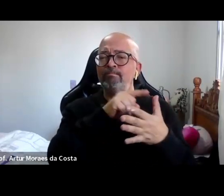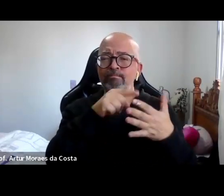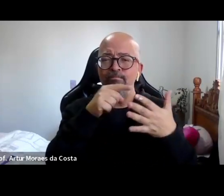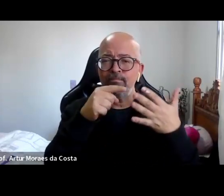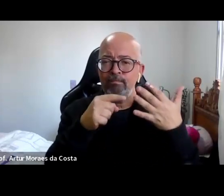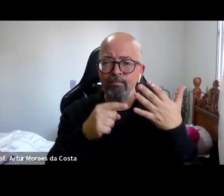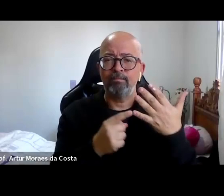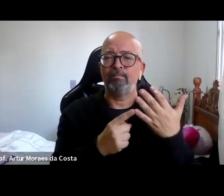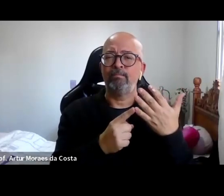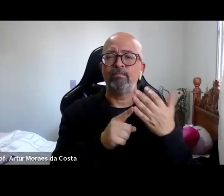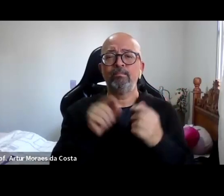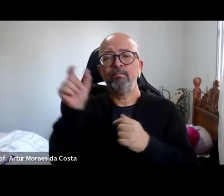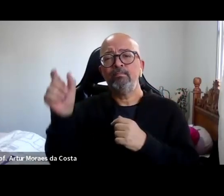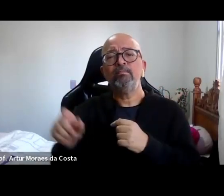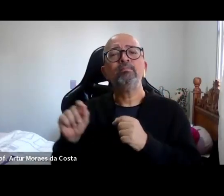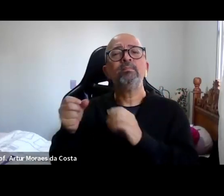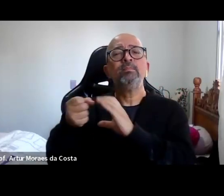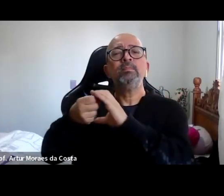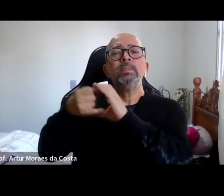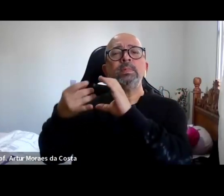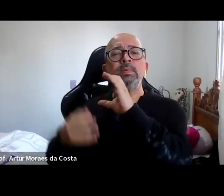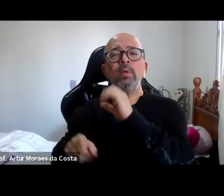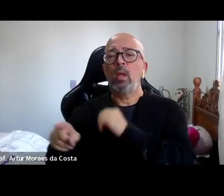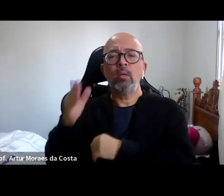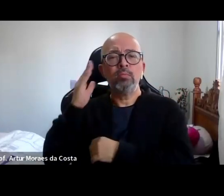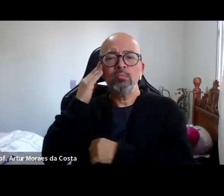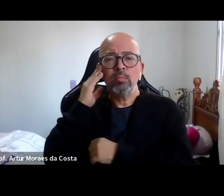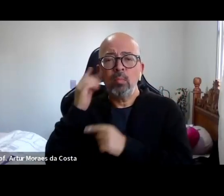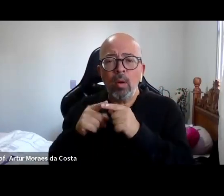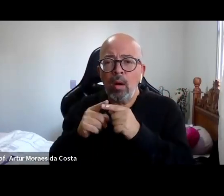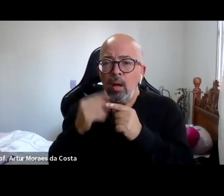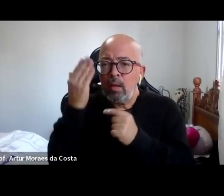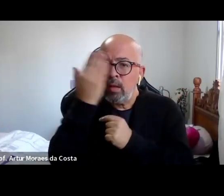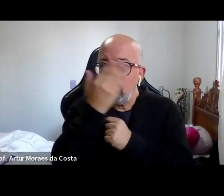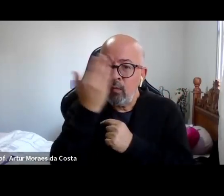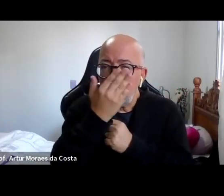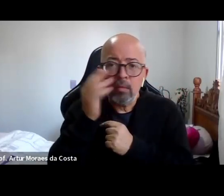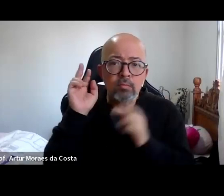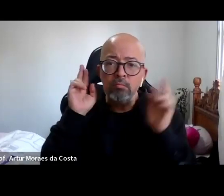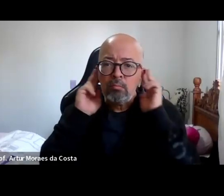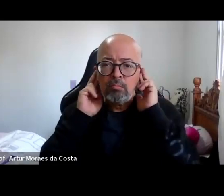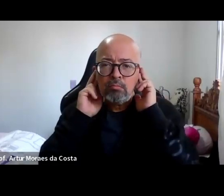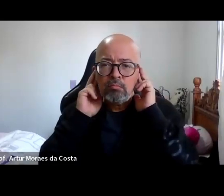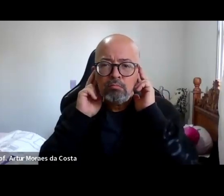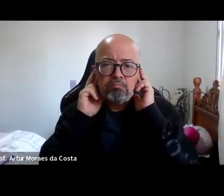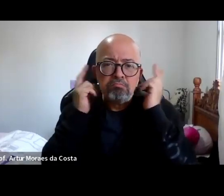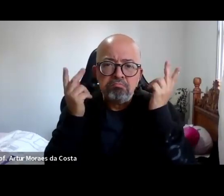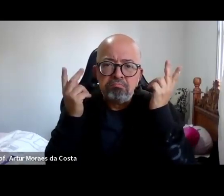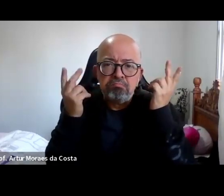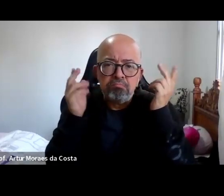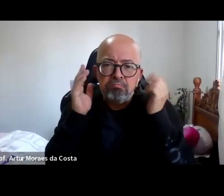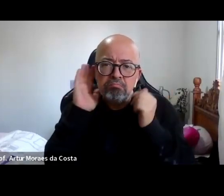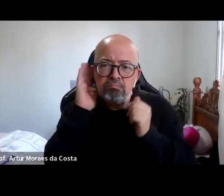veo eh les dije que quiero que hagamos una conversación no quiero hacer de esto